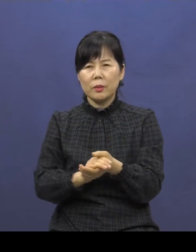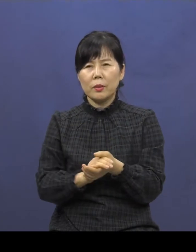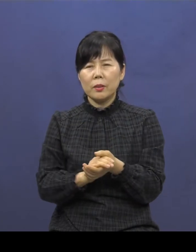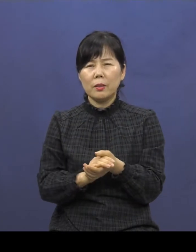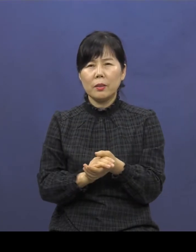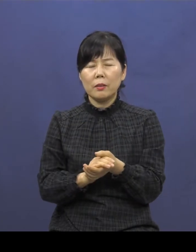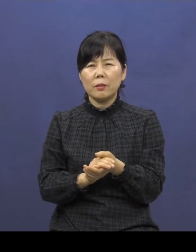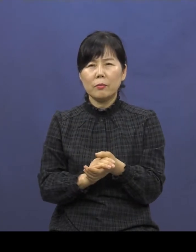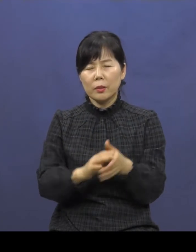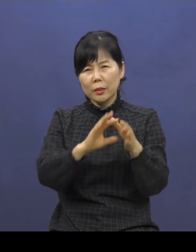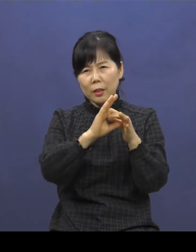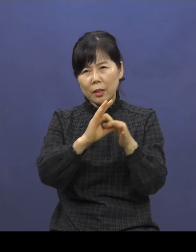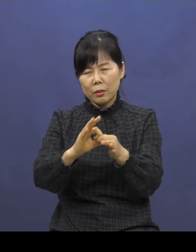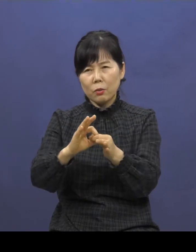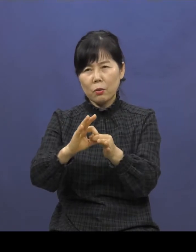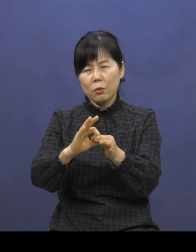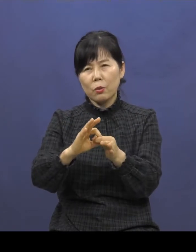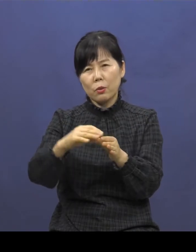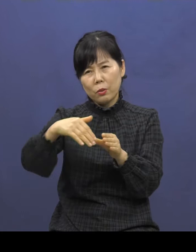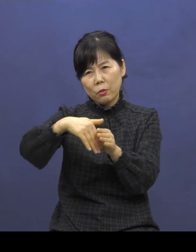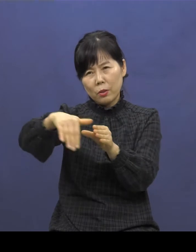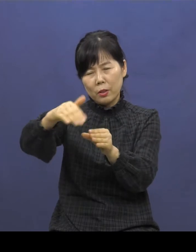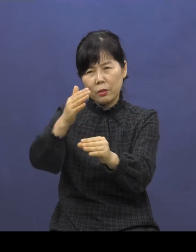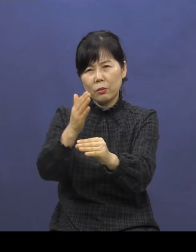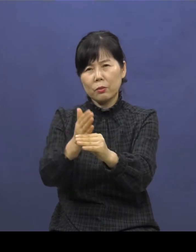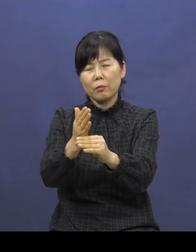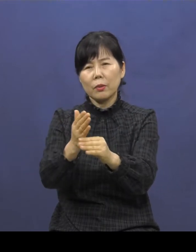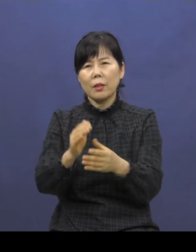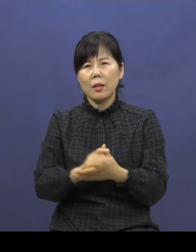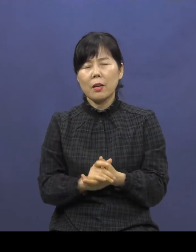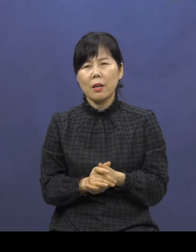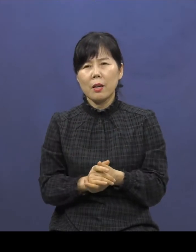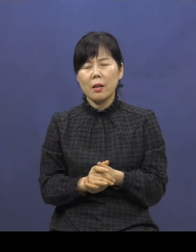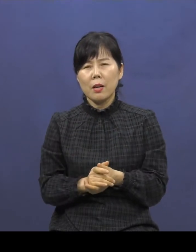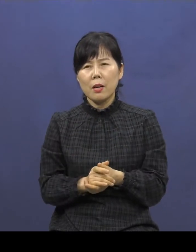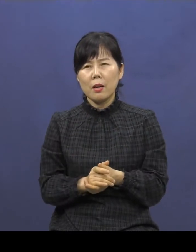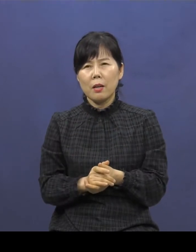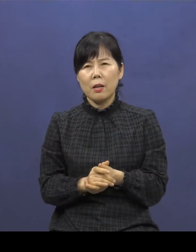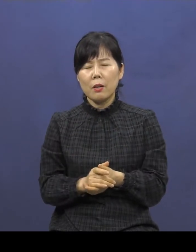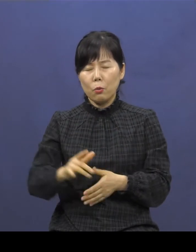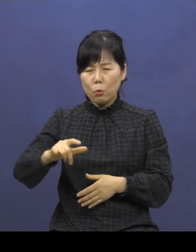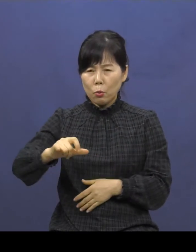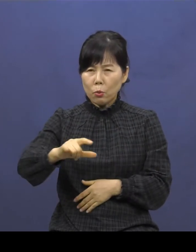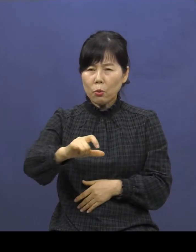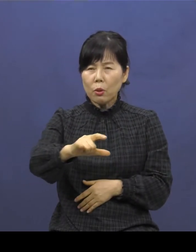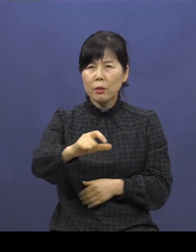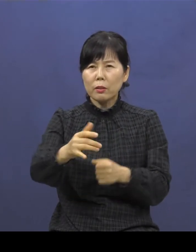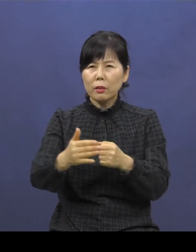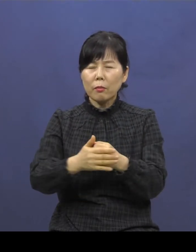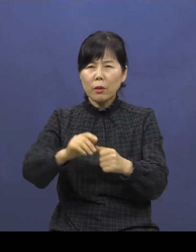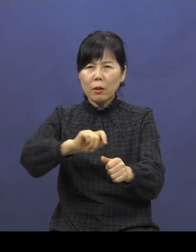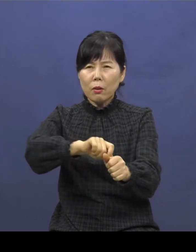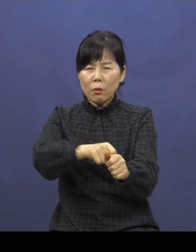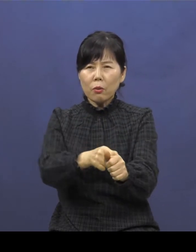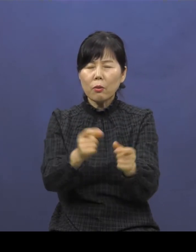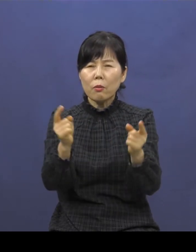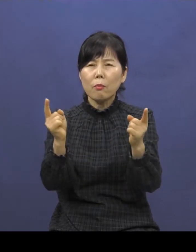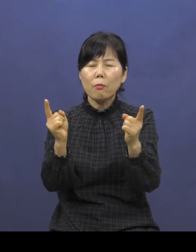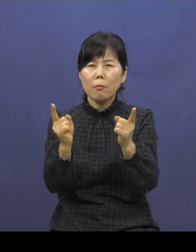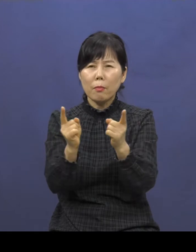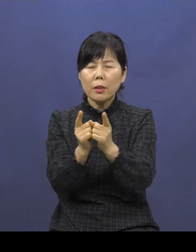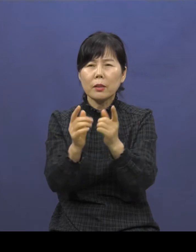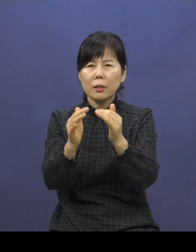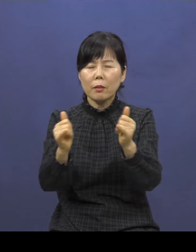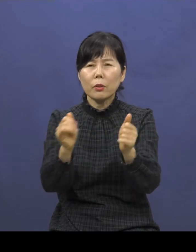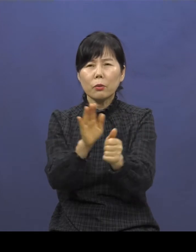주까지 저희가 받으려고 하고 있습니다. 여러분 가운데 정말 이 코로나19로 재난 당한 사람들 돕기